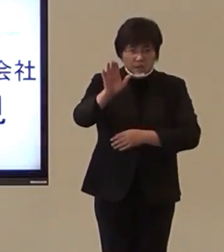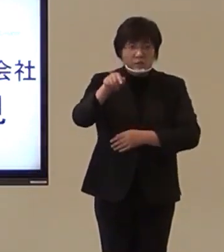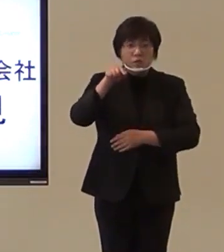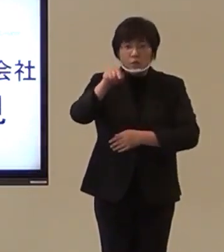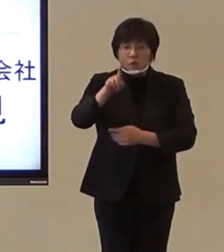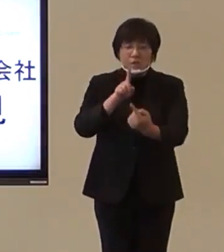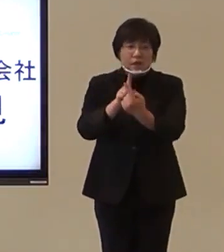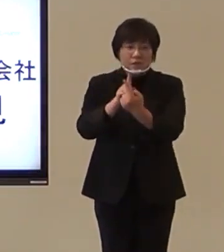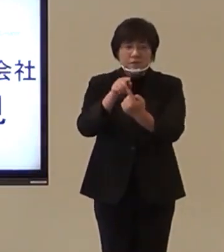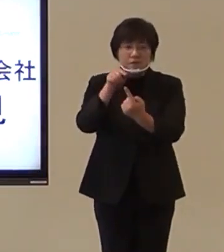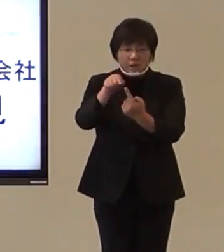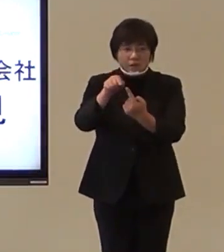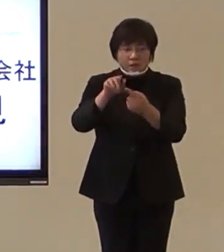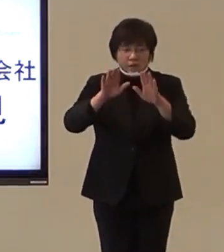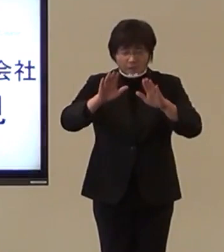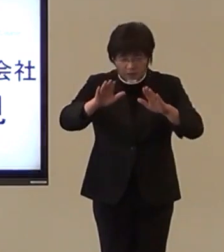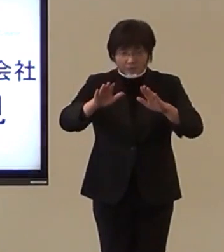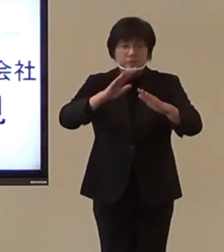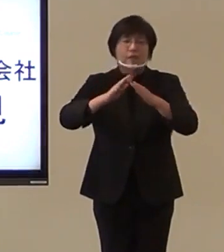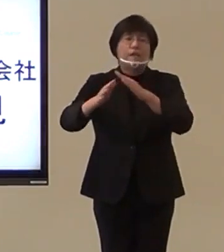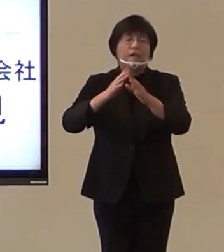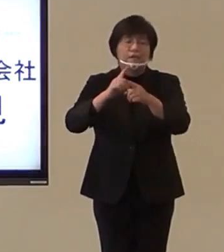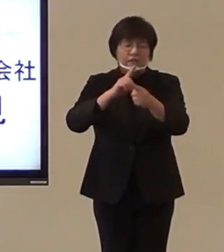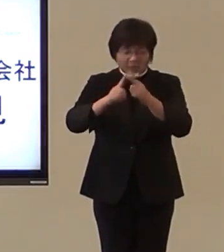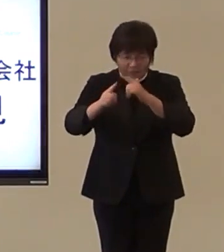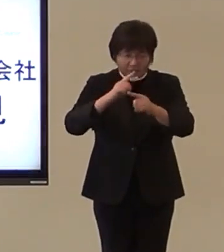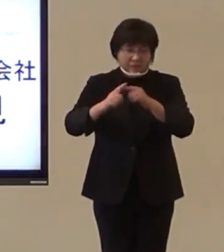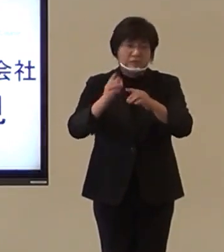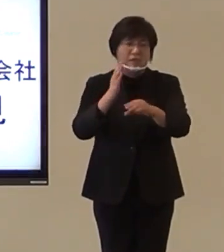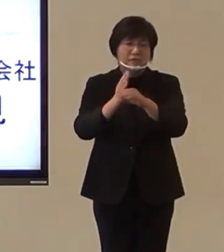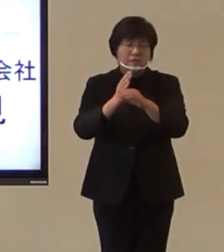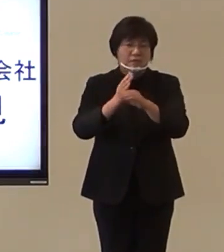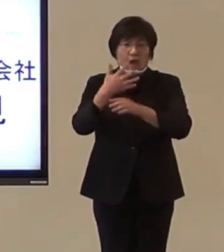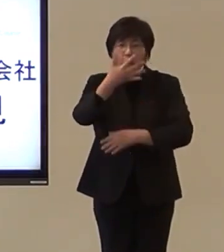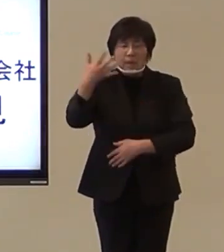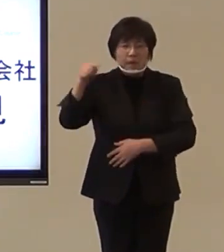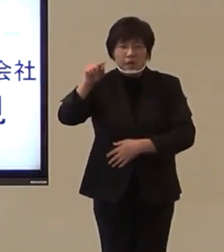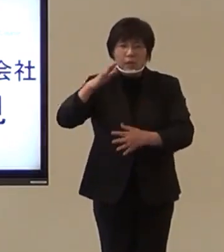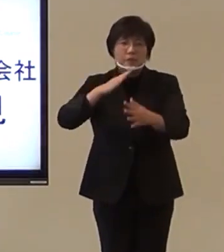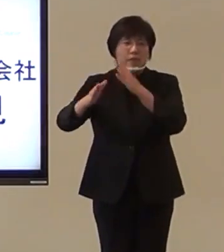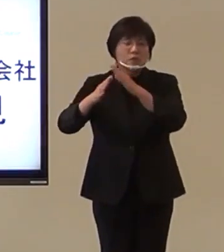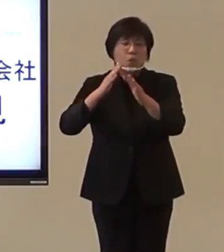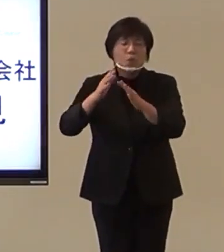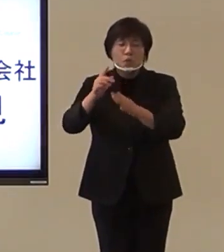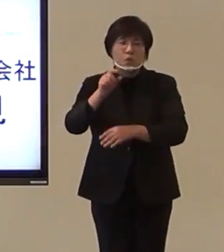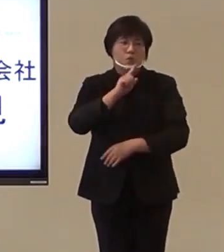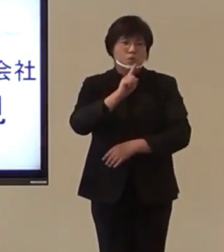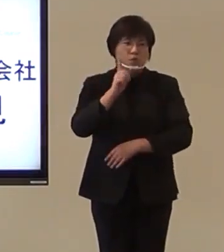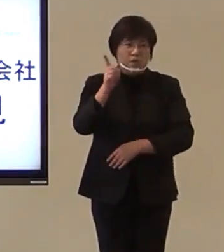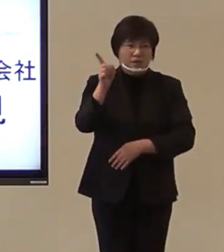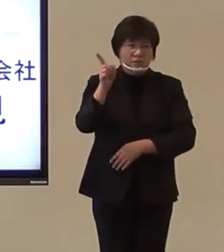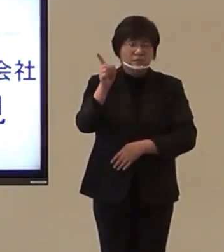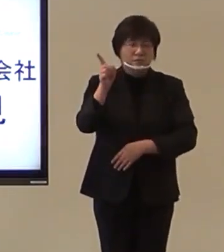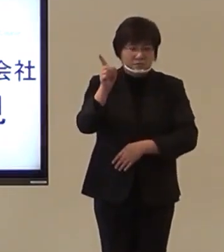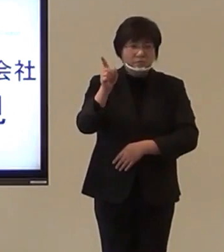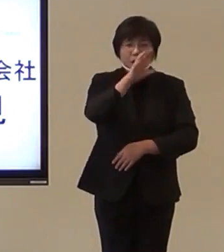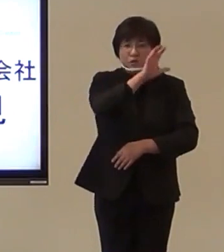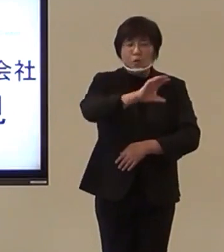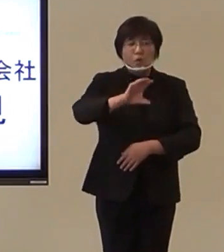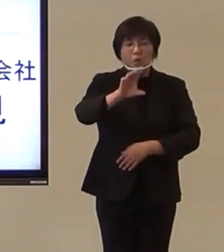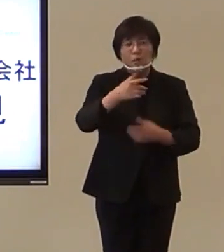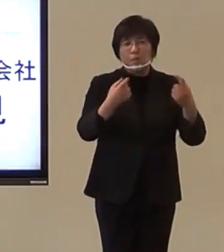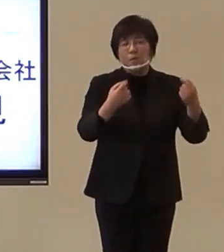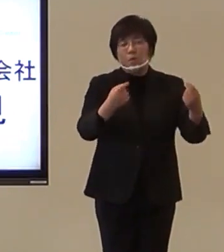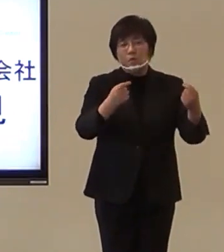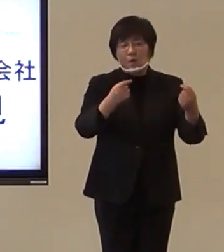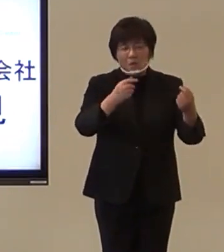して今戦っております。アメリカでは戦争という表現をしています。ヨーロッパにおいてもご承知のようにですね、ワク